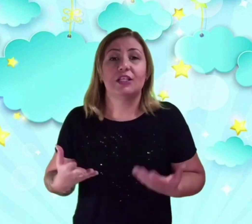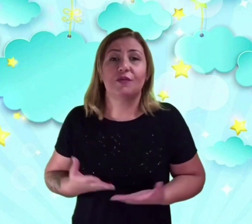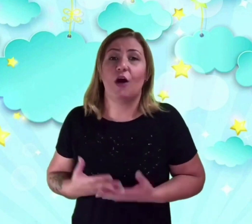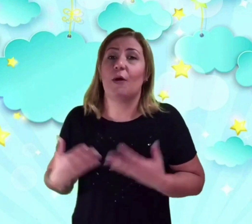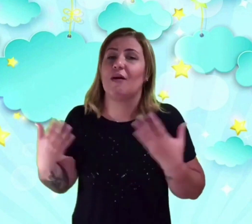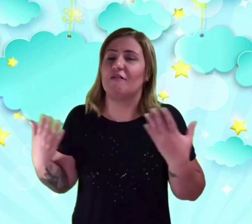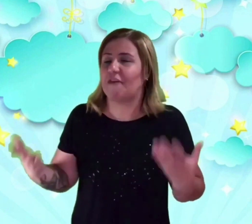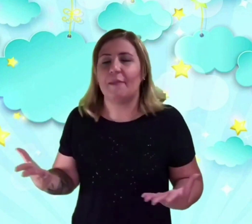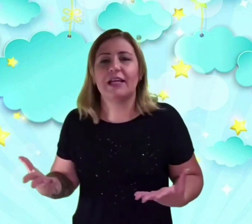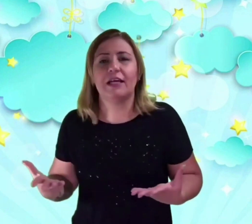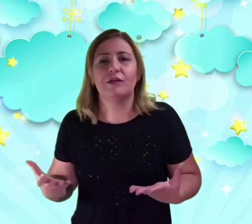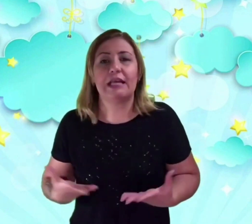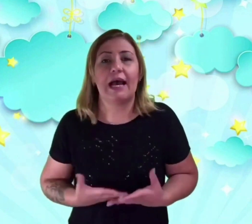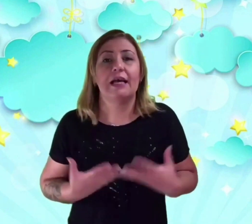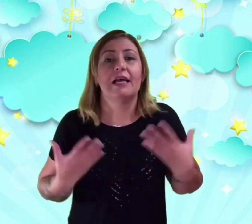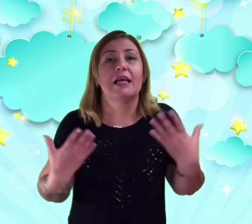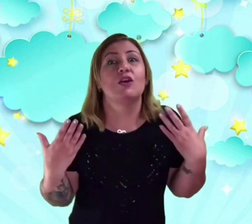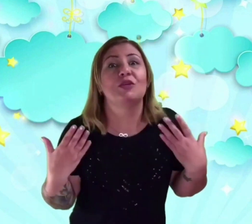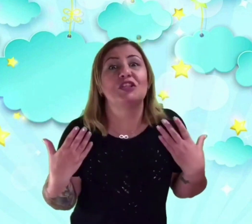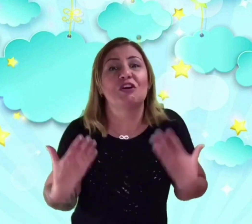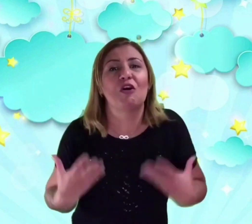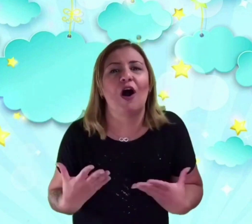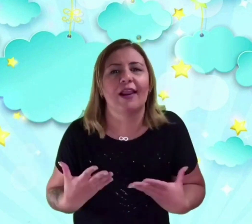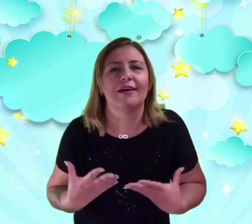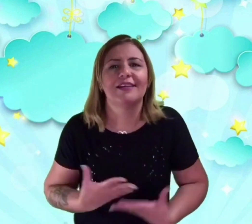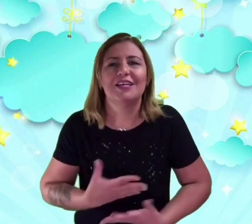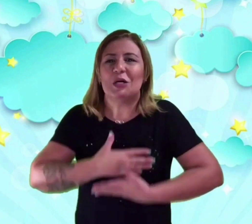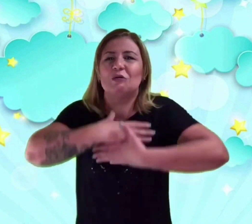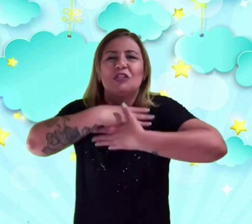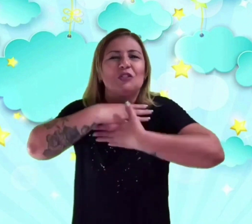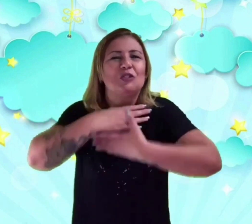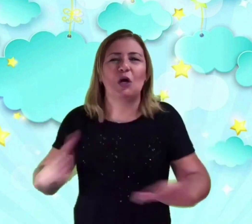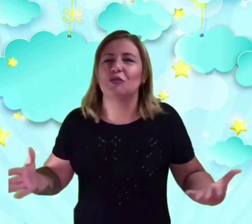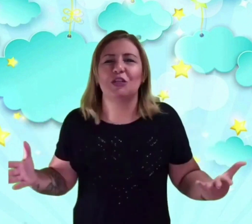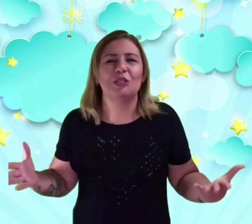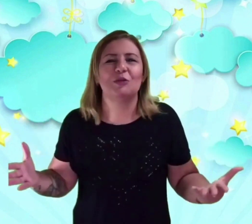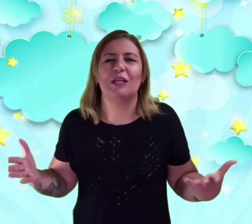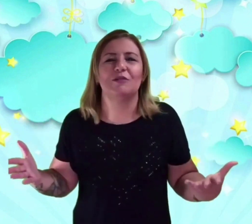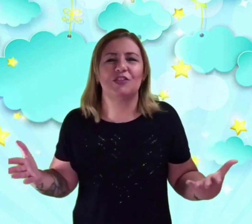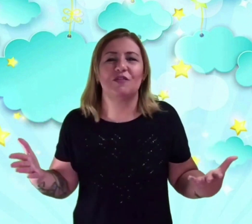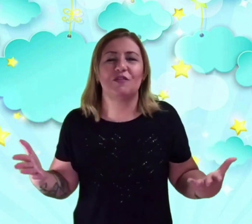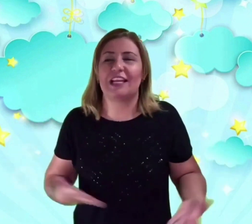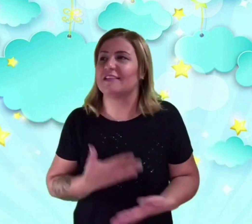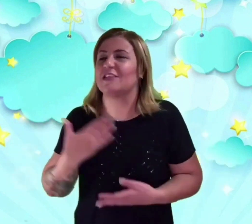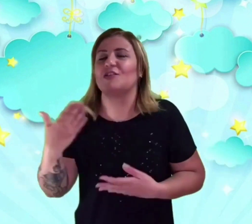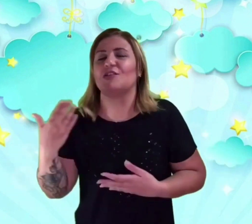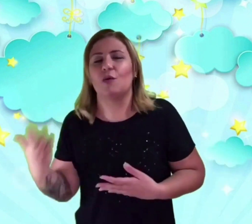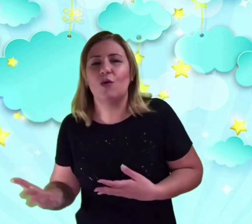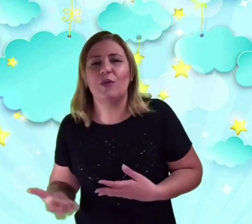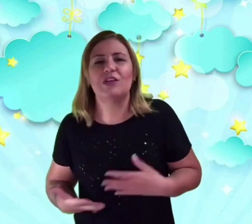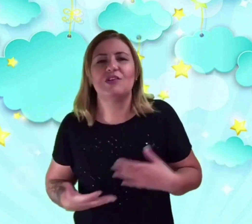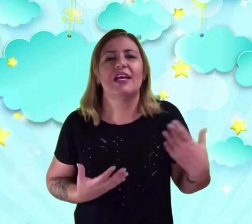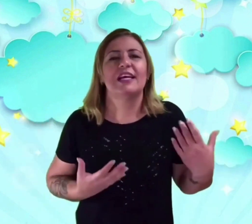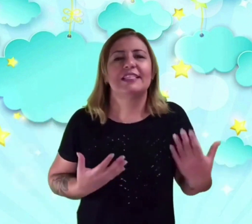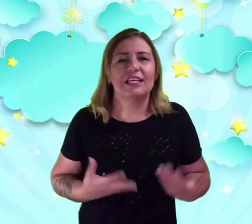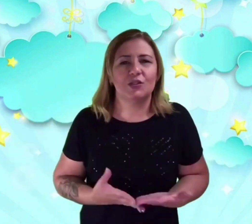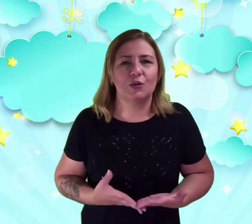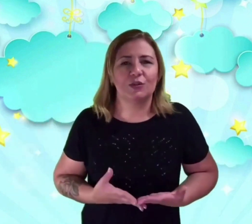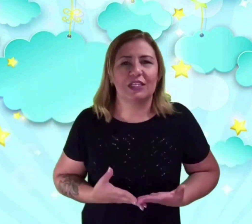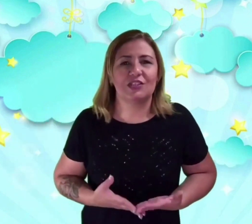Transformam a fábrica lunar em uma escola, onde todos respeitam as diferenças umas das outras.